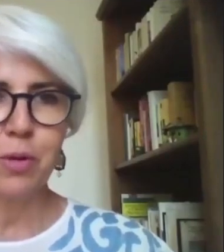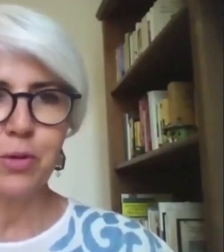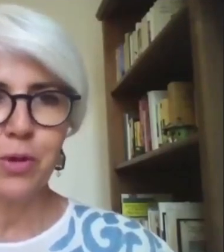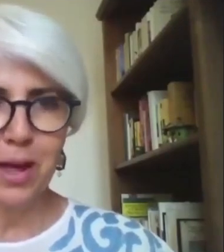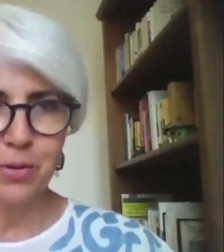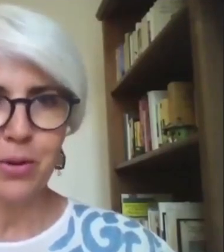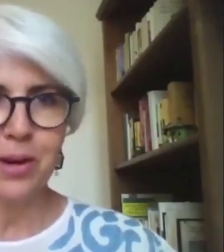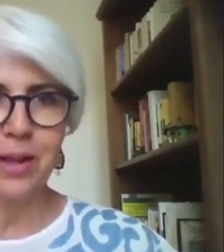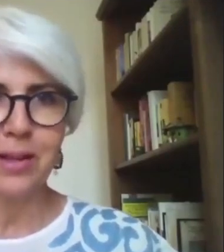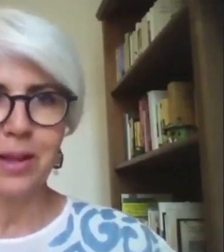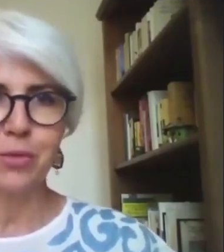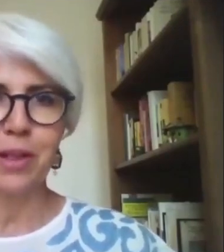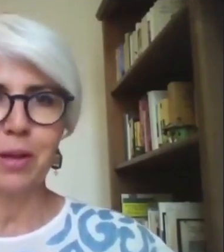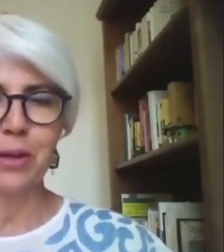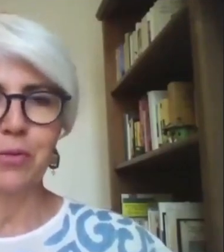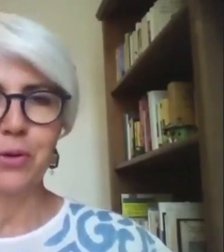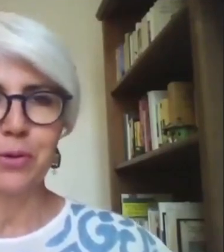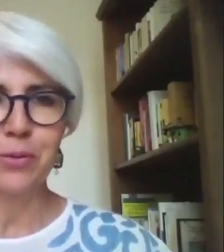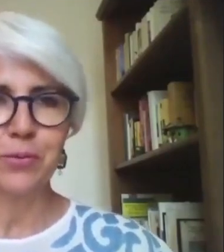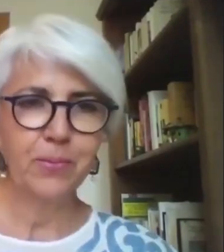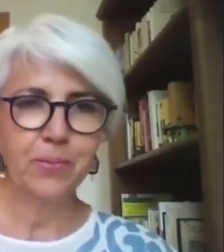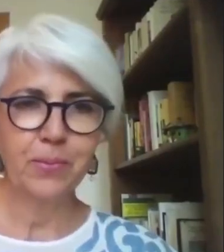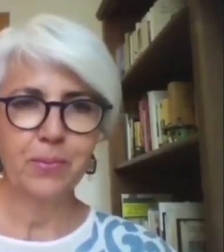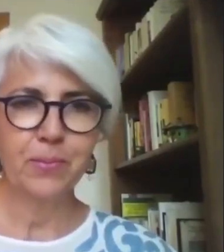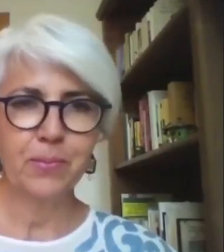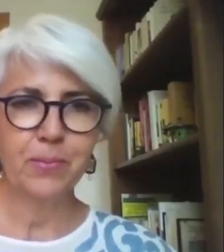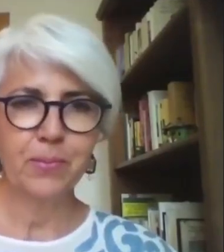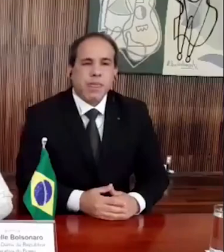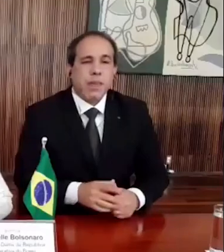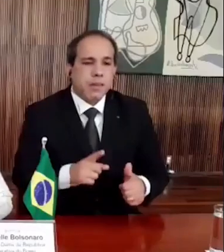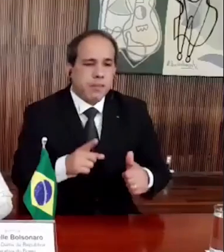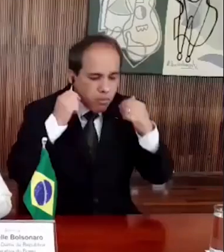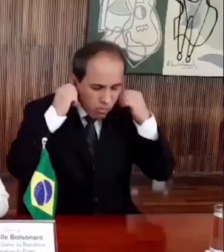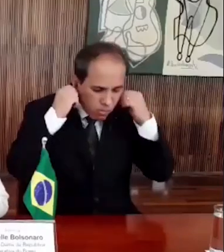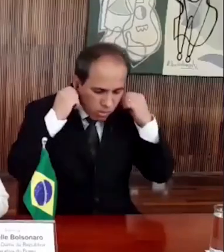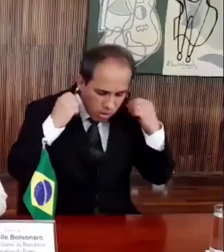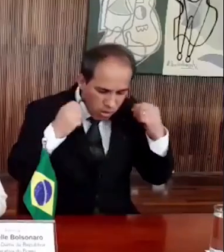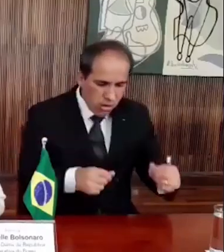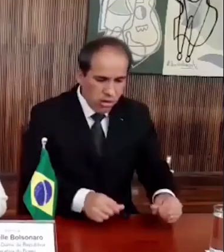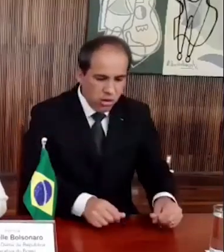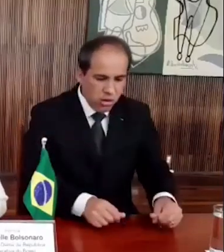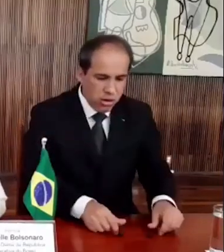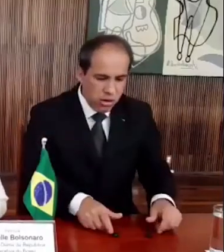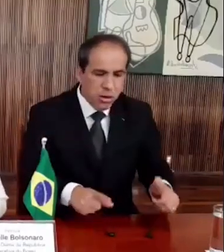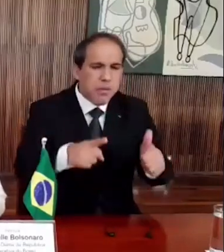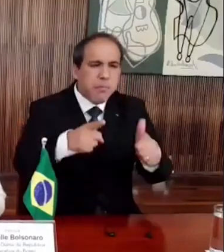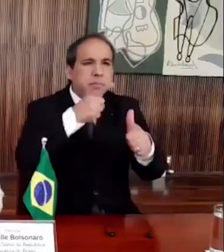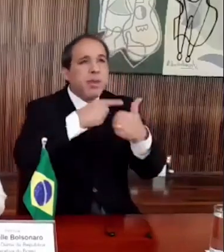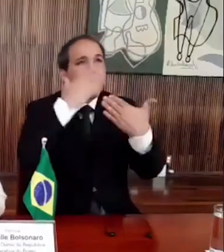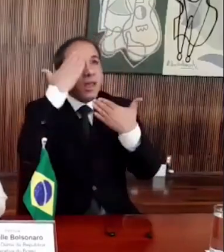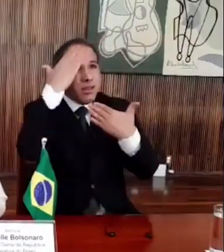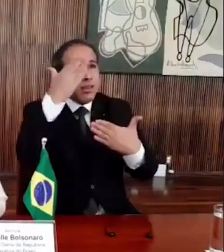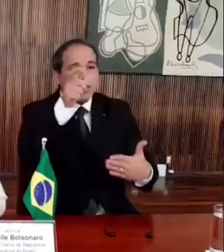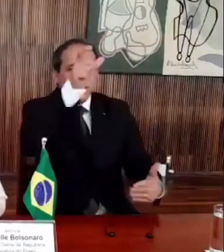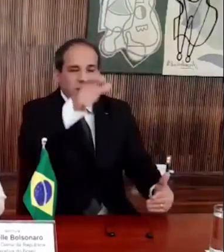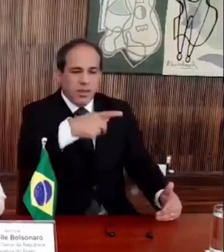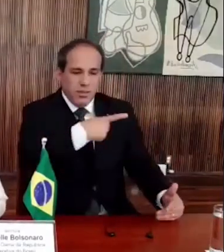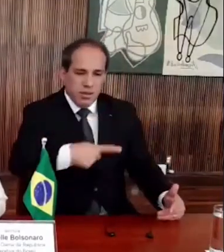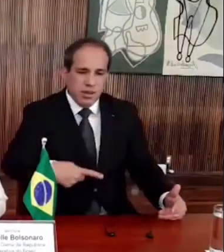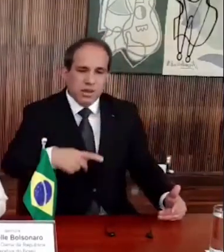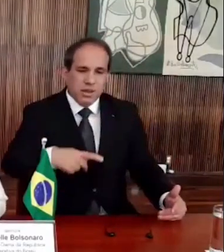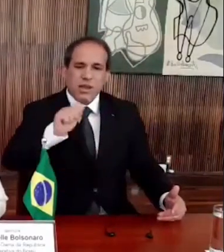favor, señora Bolsonaro, tiene usted el micrófono. Primeramente, yo gustaría de agradecer a nuestra presidente da